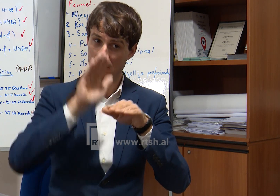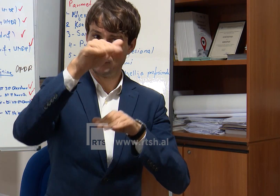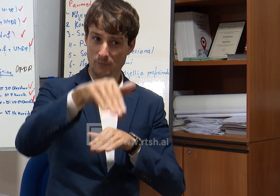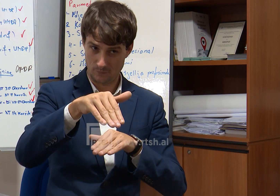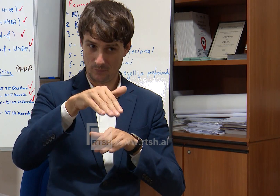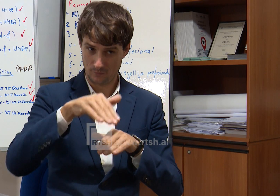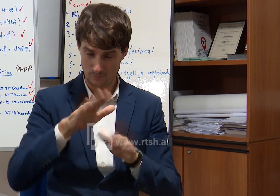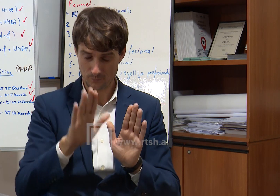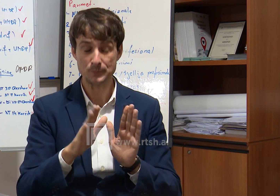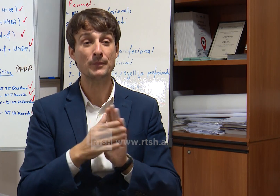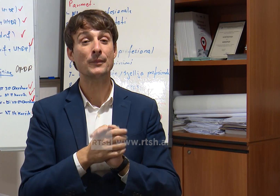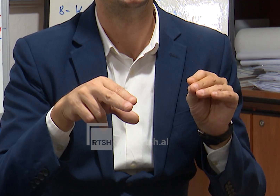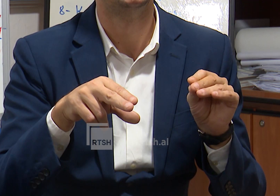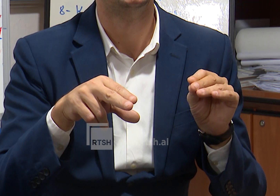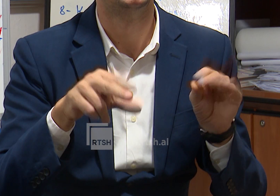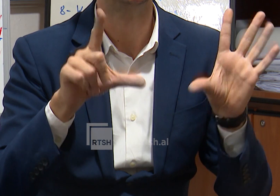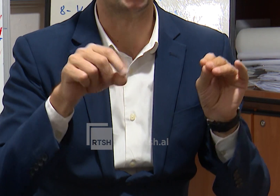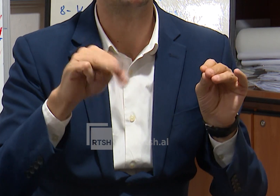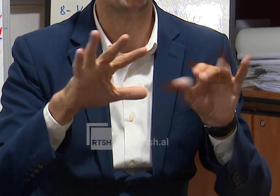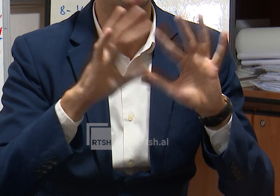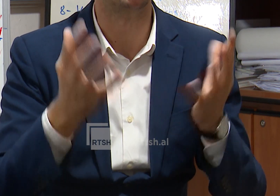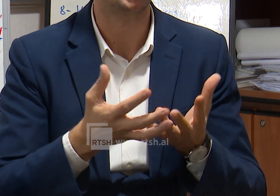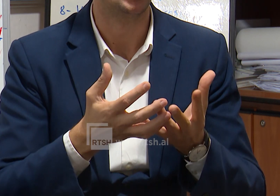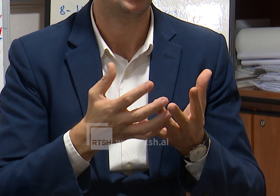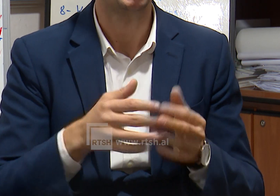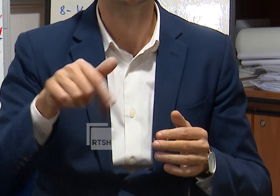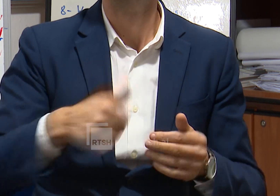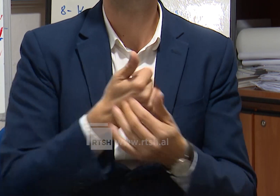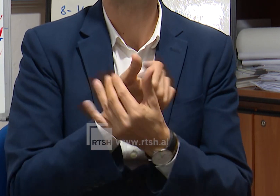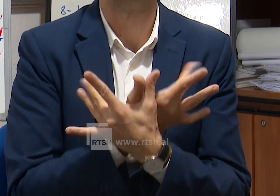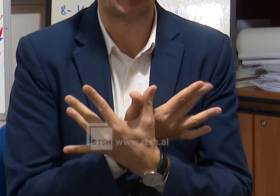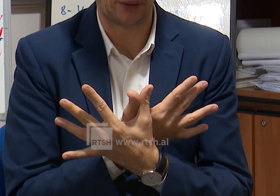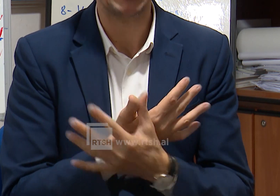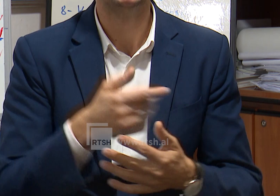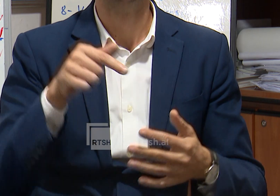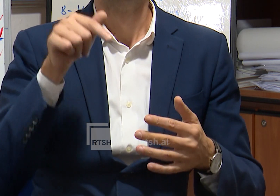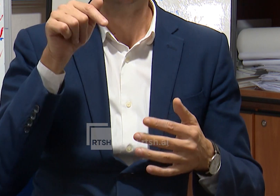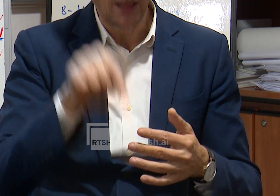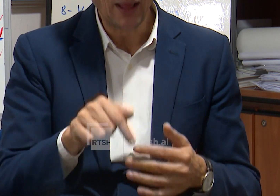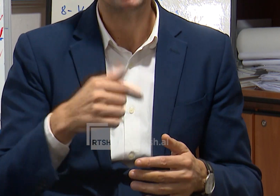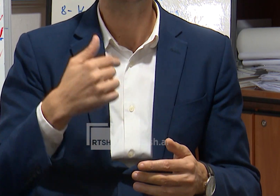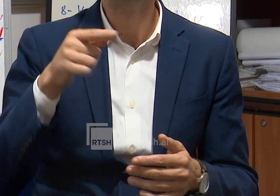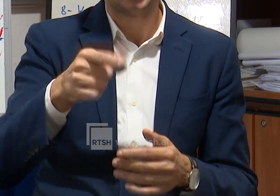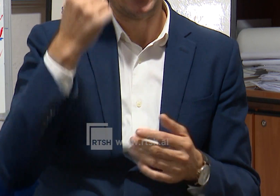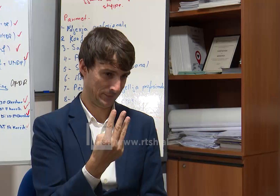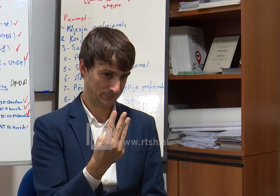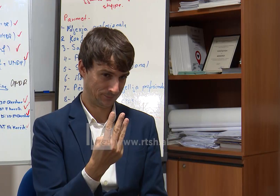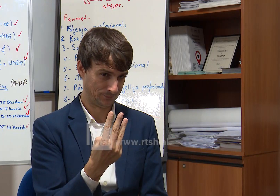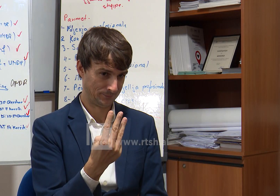dhe raste të padeklaruara. Në gjithë botën është një shifër prej 70 milion, por duke bërë llogaritjet nuk mjafton numri i interpretëve. Ne